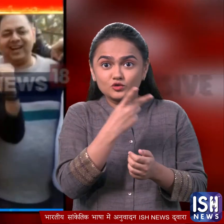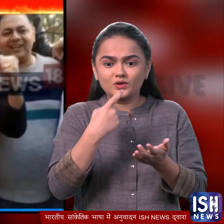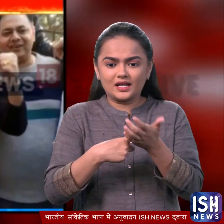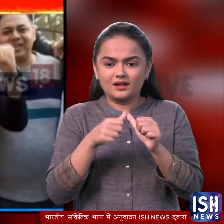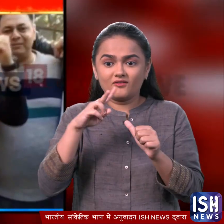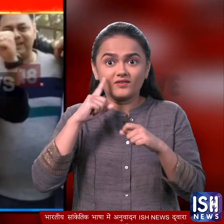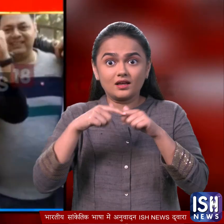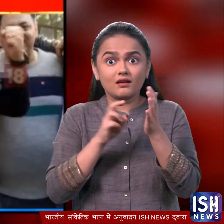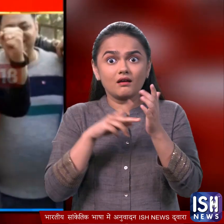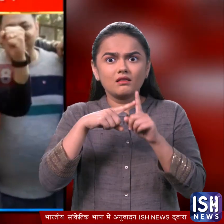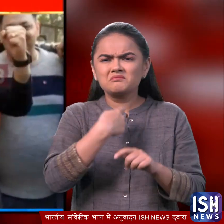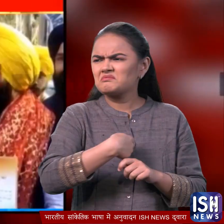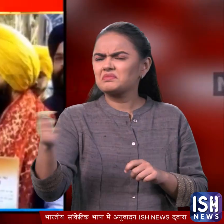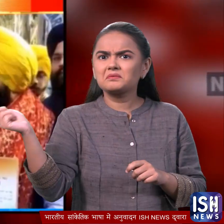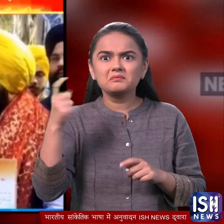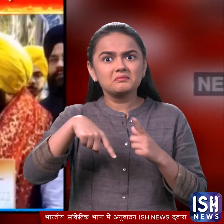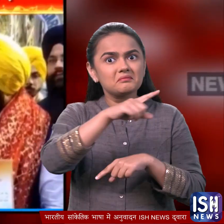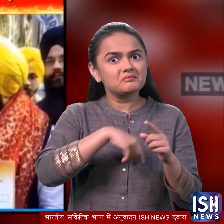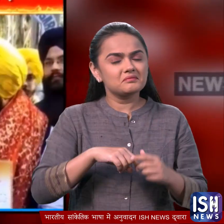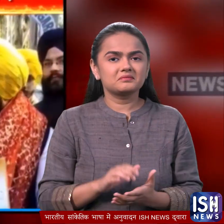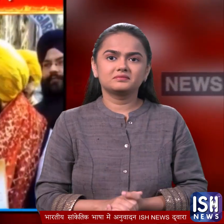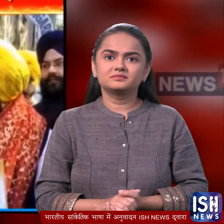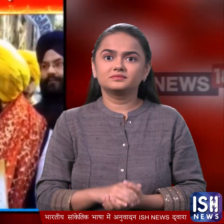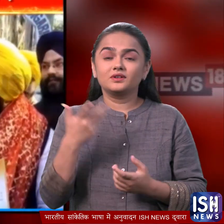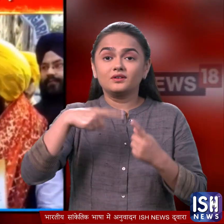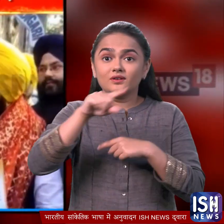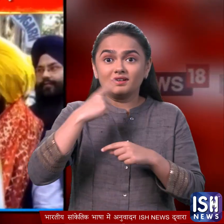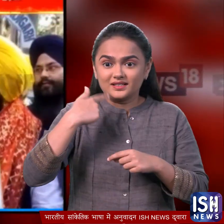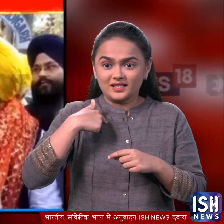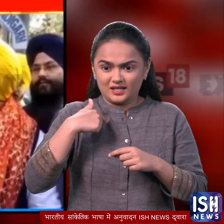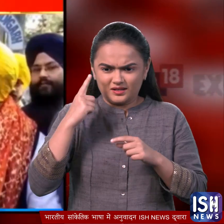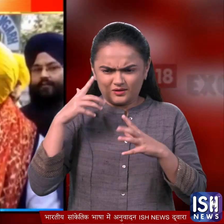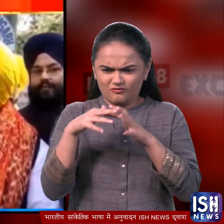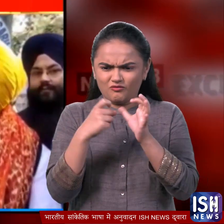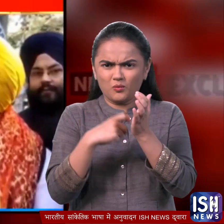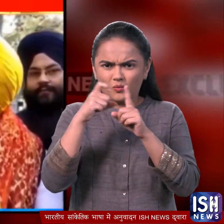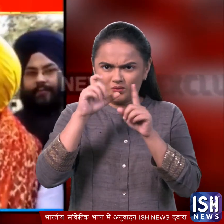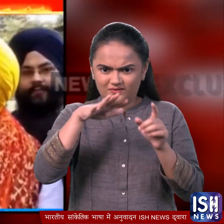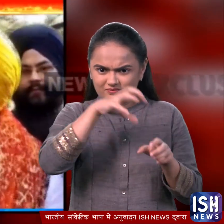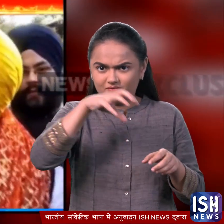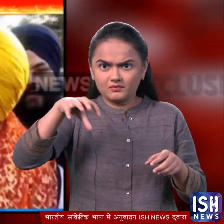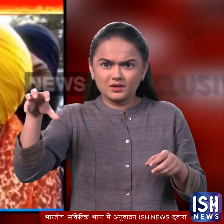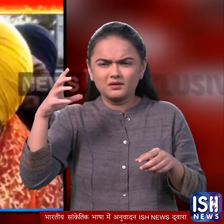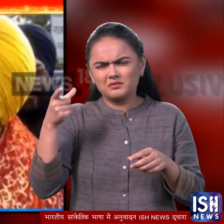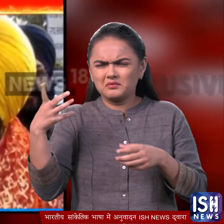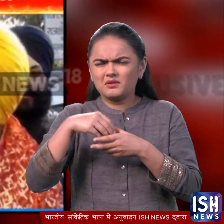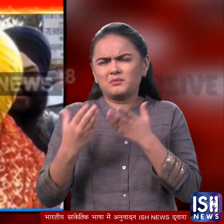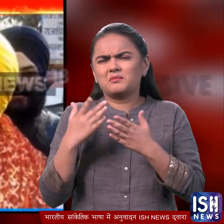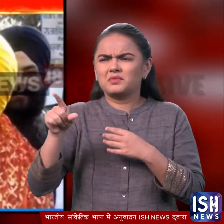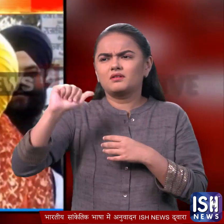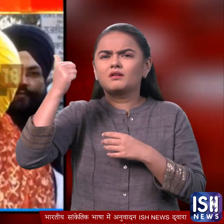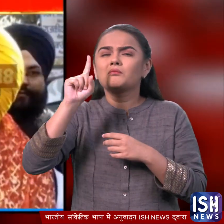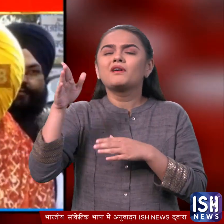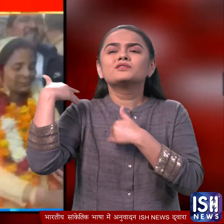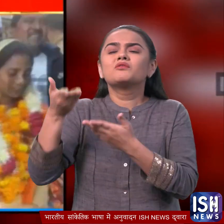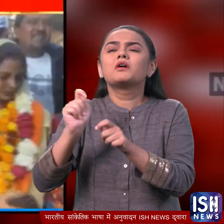उम्मीदवार रविकांत शर्मा को भी मात दे दी। मेयर साहब ने हमारे वार्ड में विकास के कार्य किए होते तो शायद आज वो जीत रहे होते, बट उन्होंने कोई